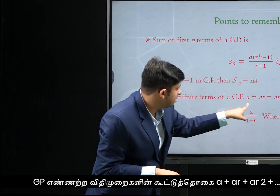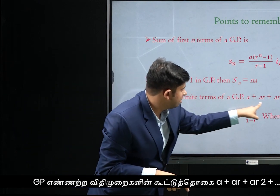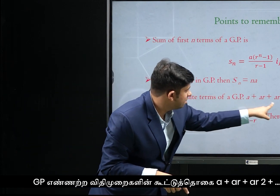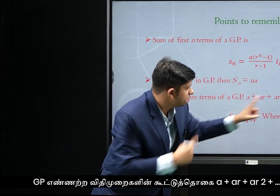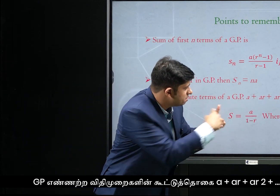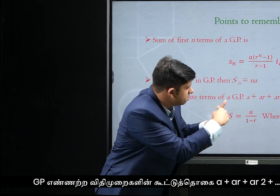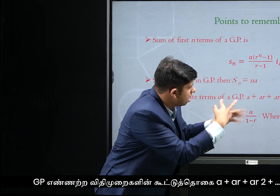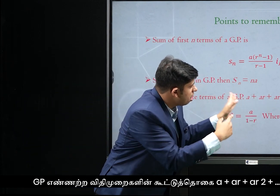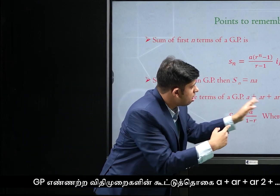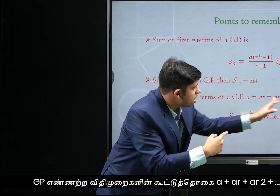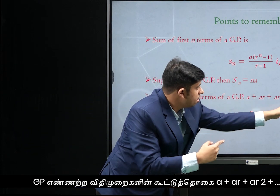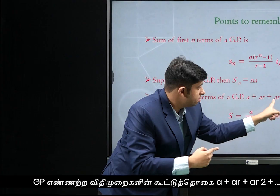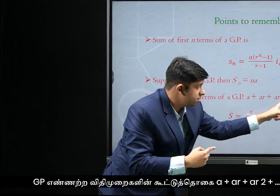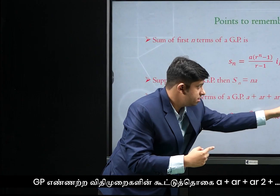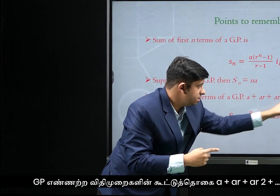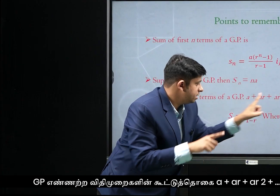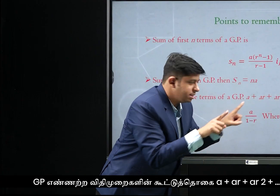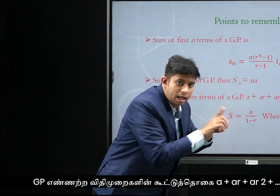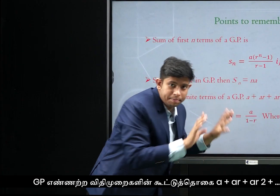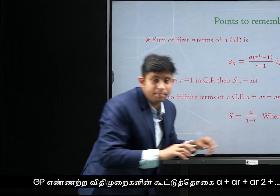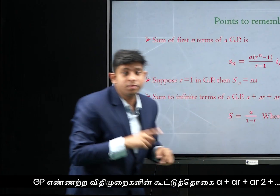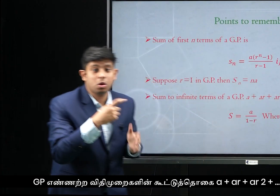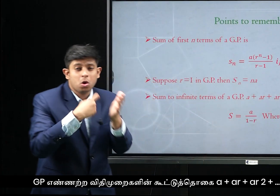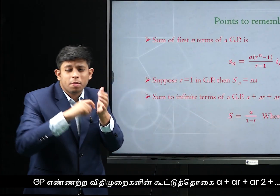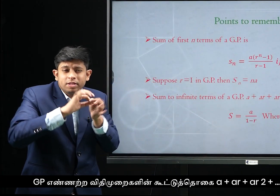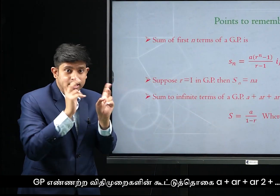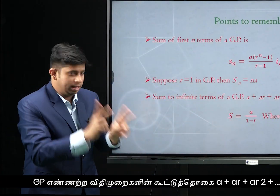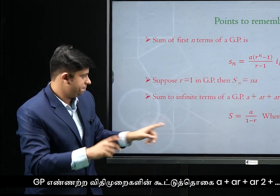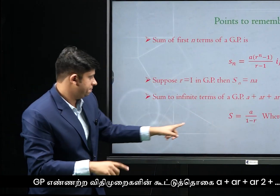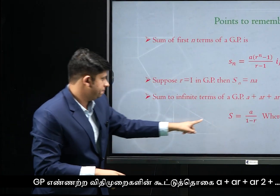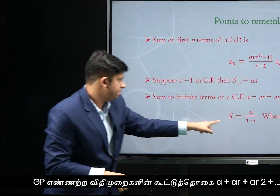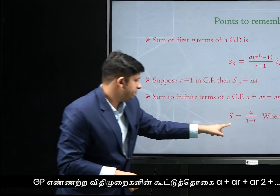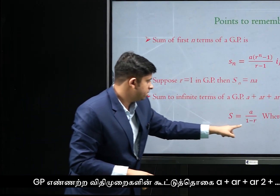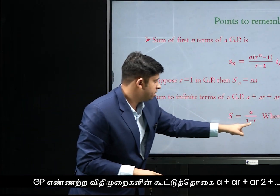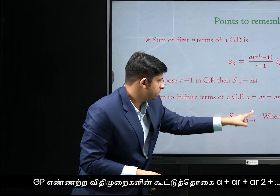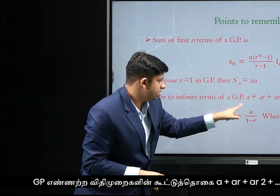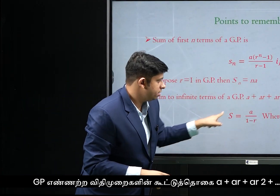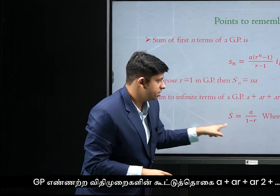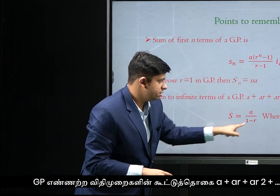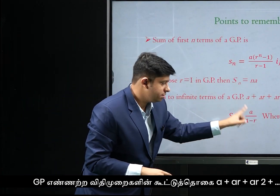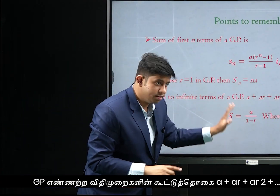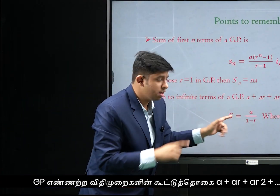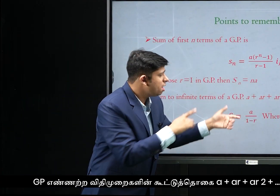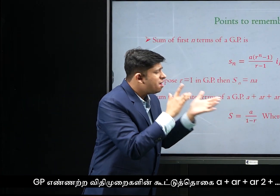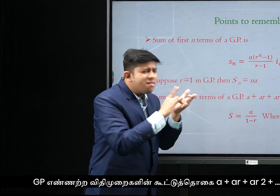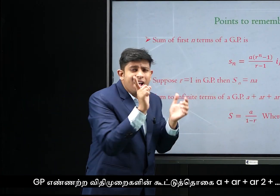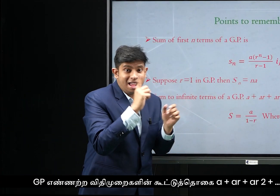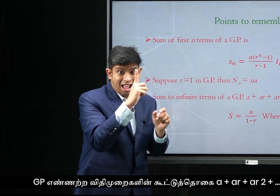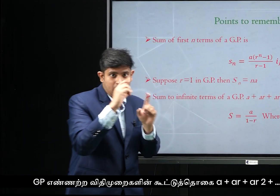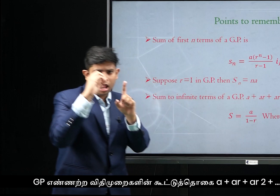2 கூட்டல் தொடர்புள்ளிகள் என்பது எஸ் ஈடு ஏ கீழ் 1 கழித்தல் ஆர் கழித்தல் 1.